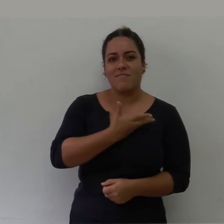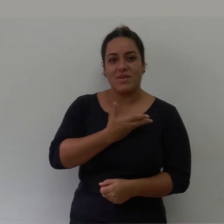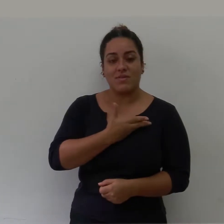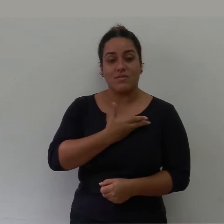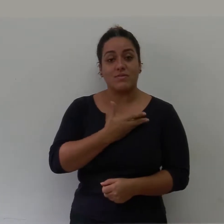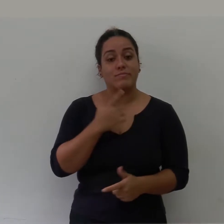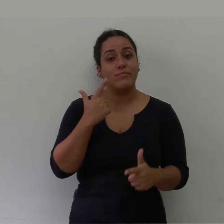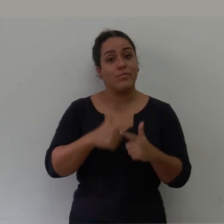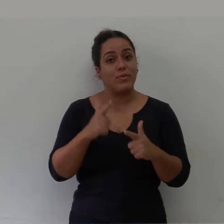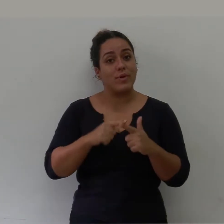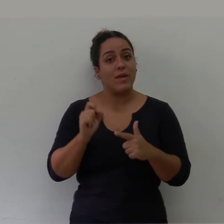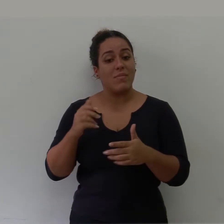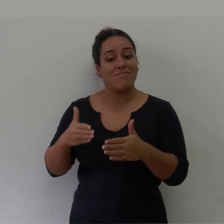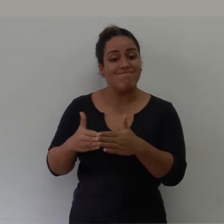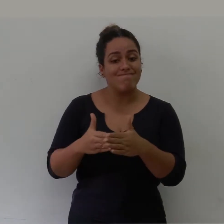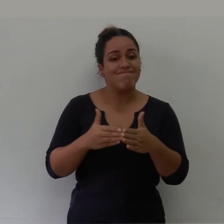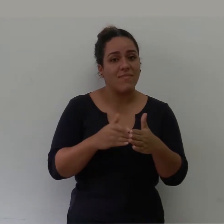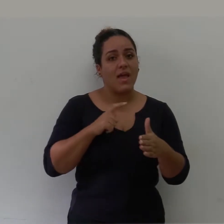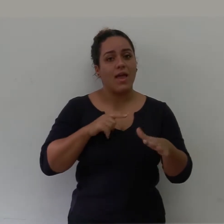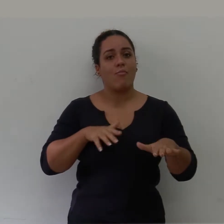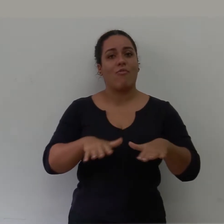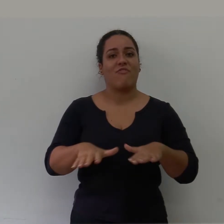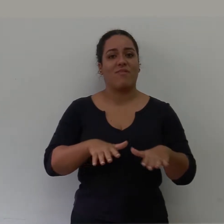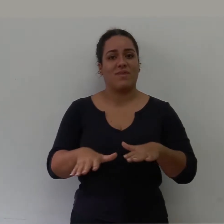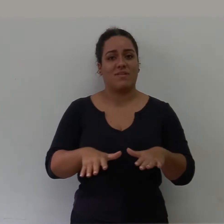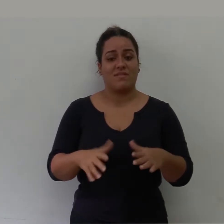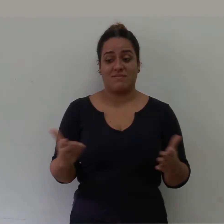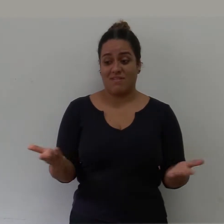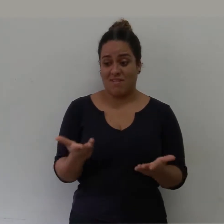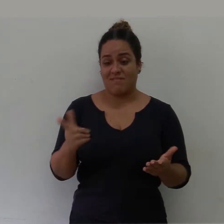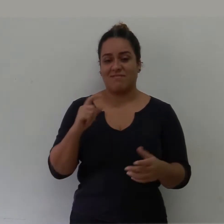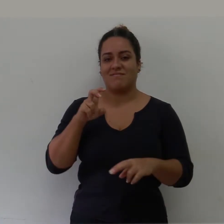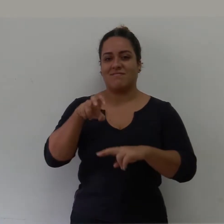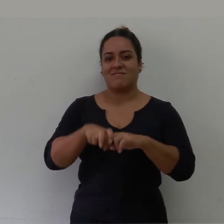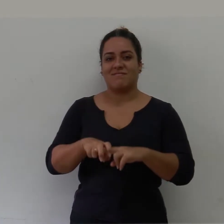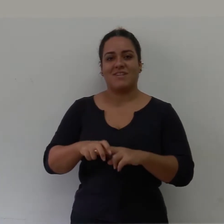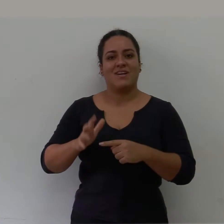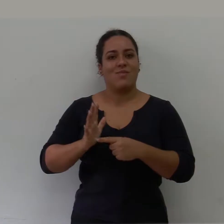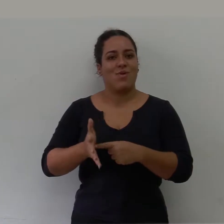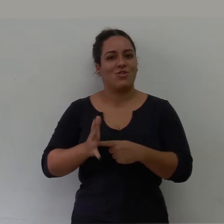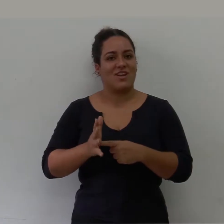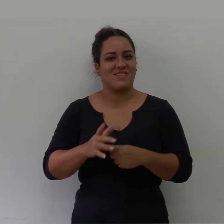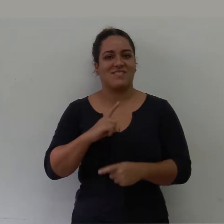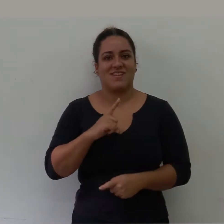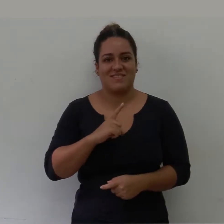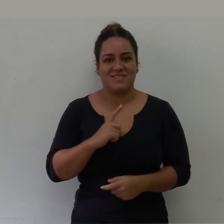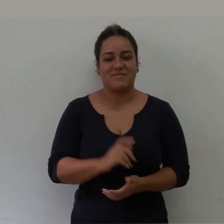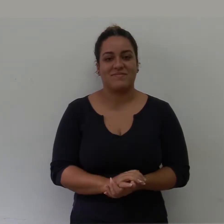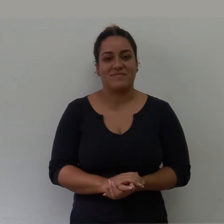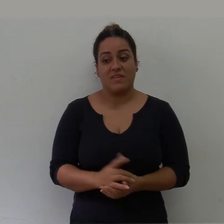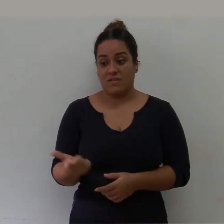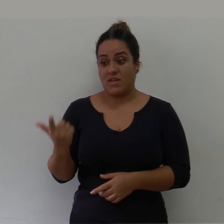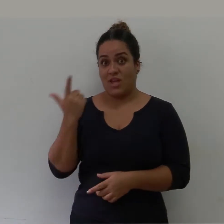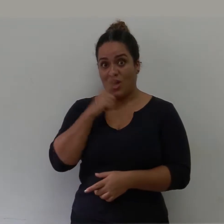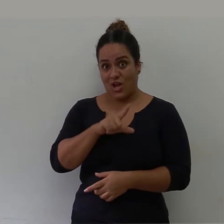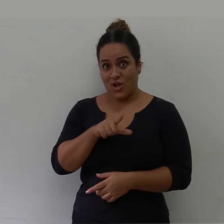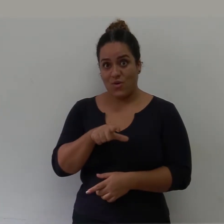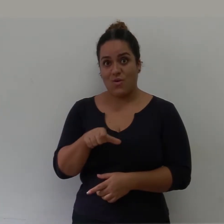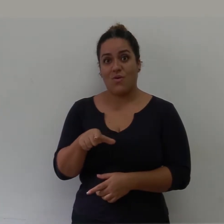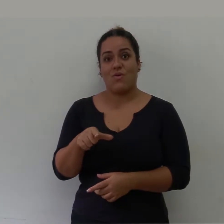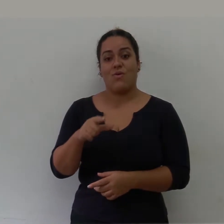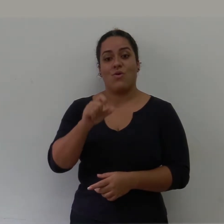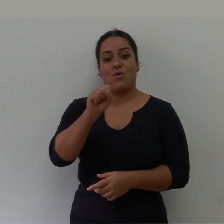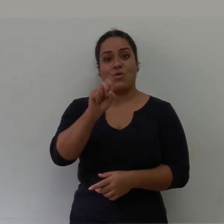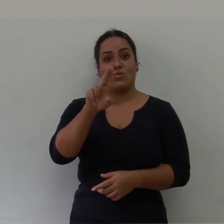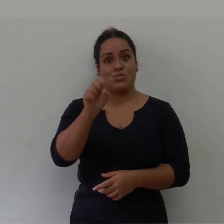era a locomoção. A solução veio em cima de um motor. Ele ganhou essa cadeira do